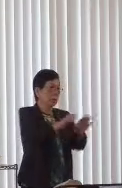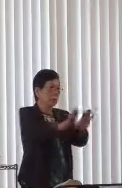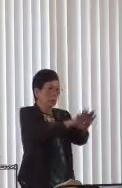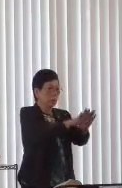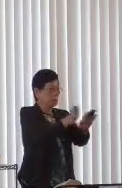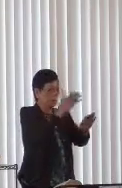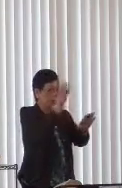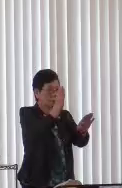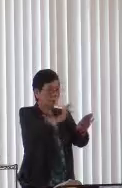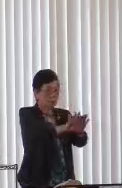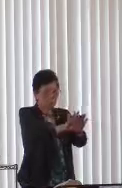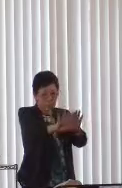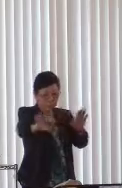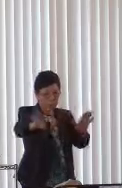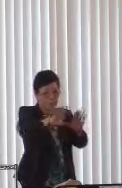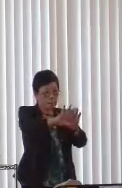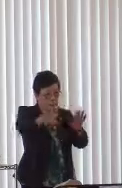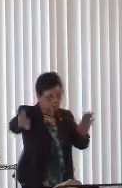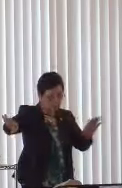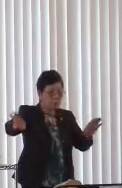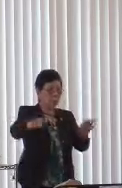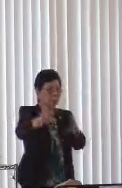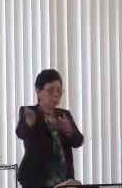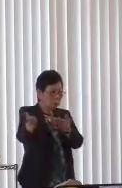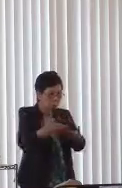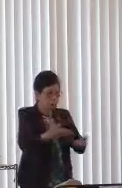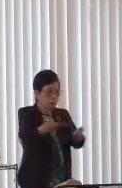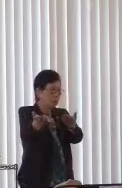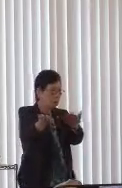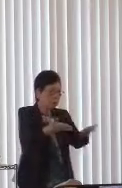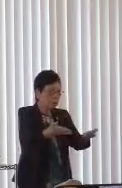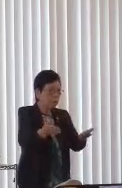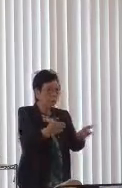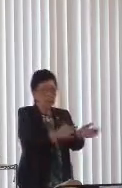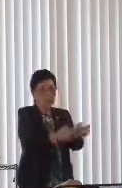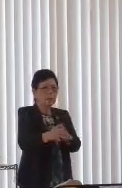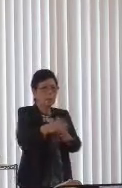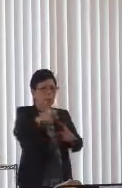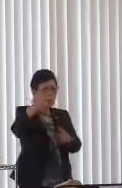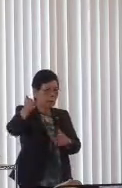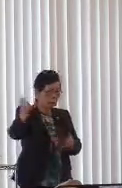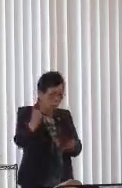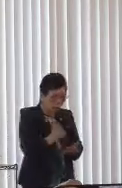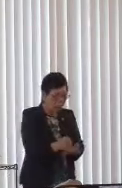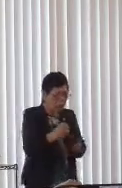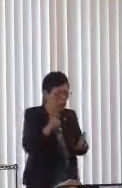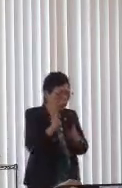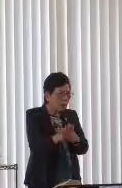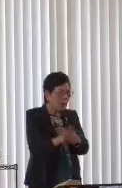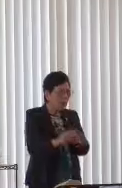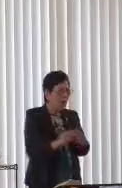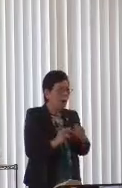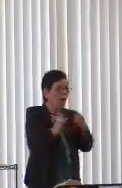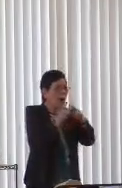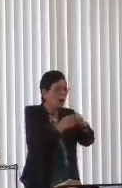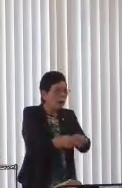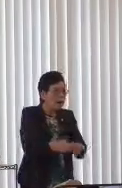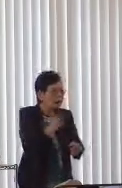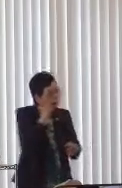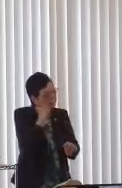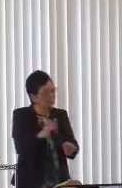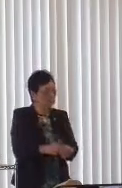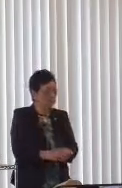会もあるぐらいで、まあ、つまりこれはイエス様がもうおいでになってからでは入れないということもこの例え